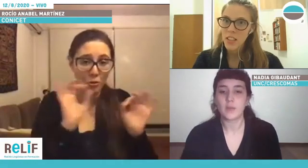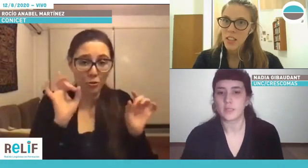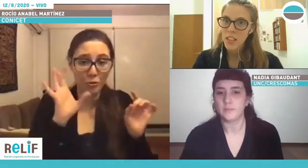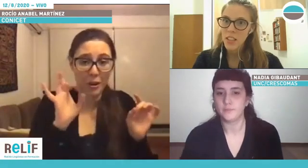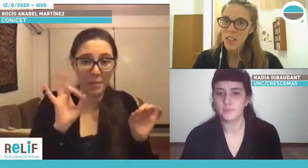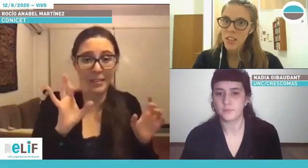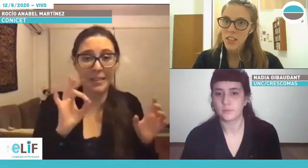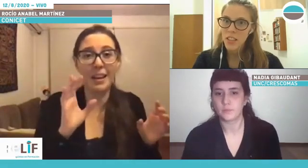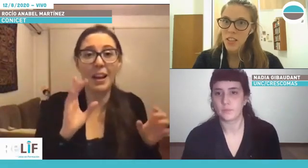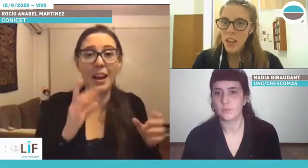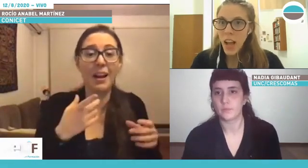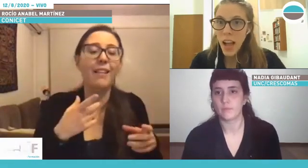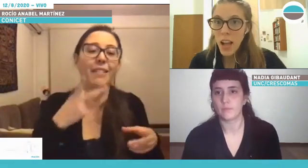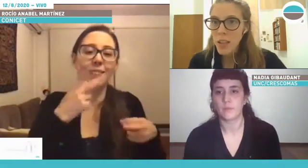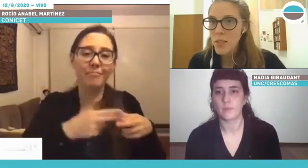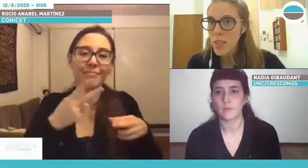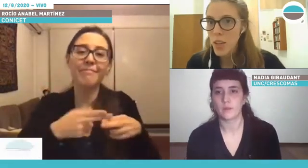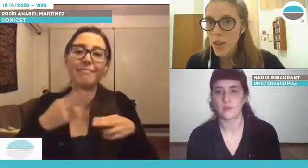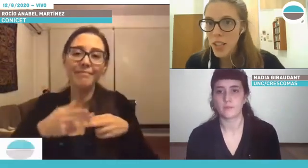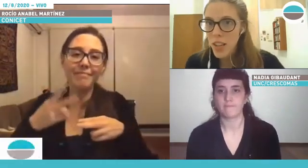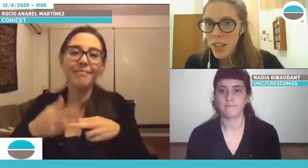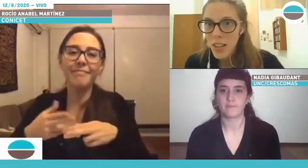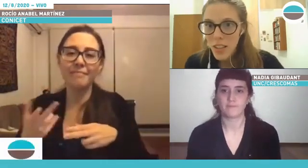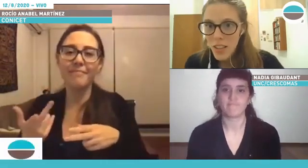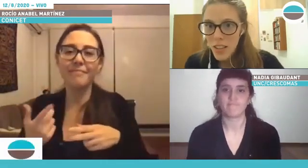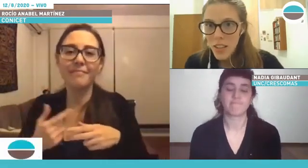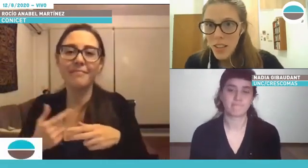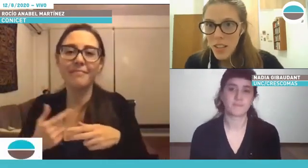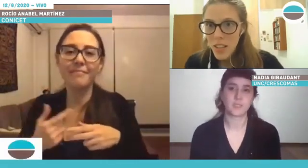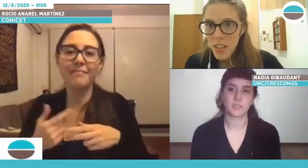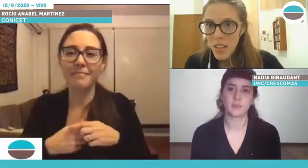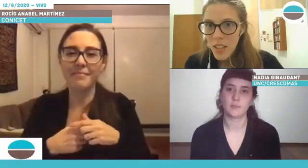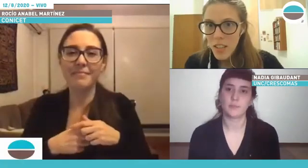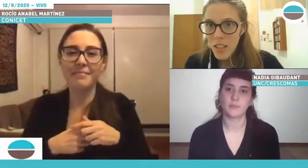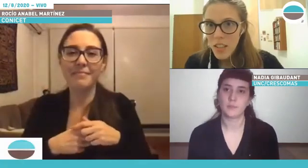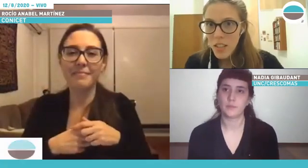Se me corta. Se te corta.